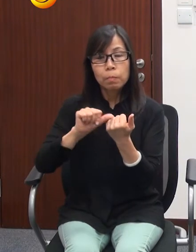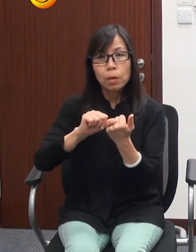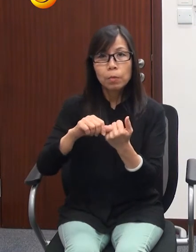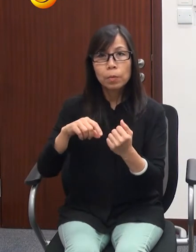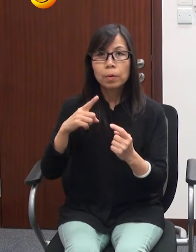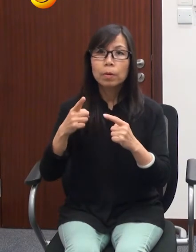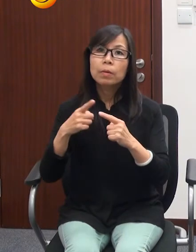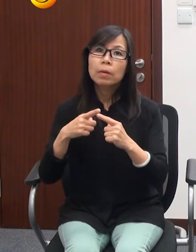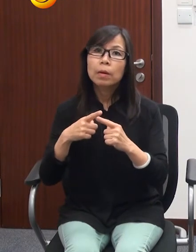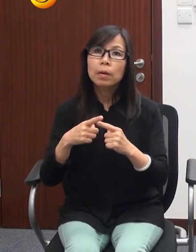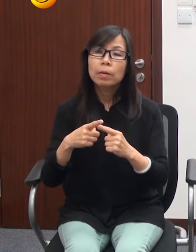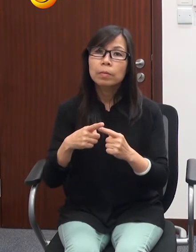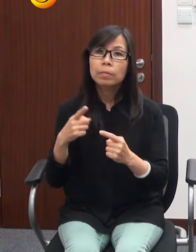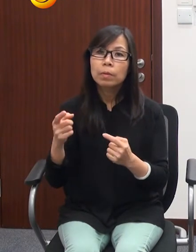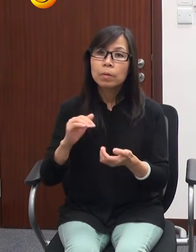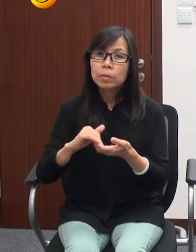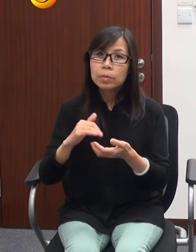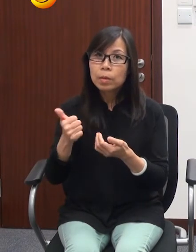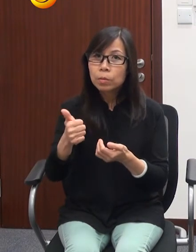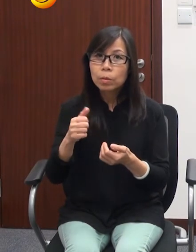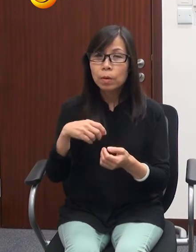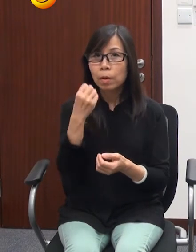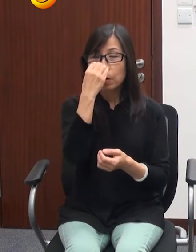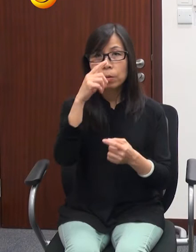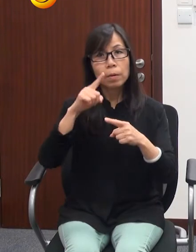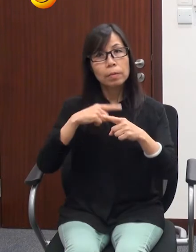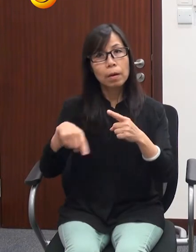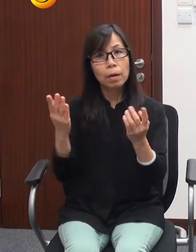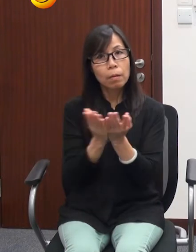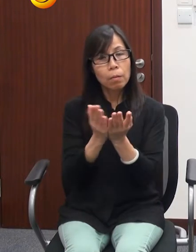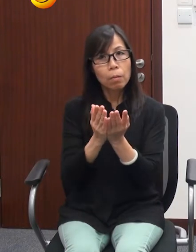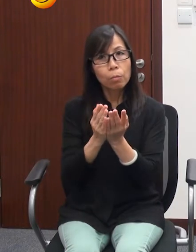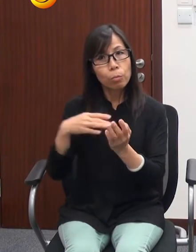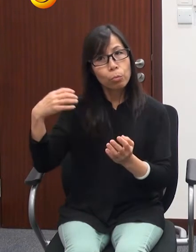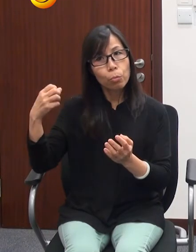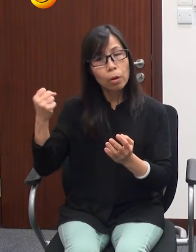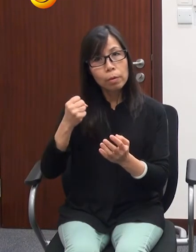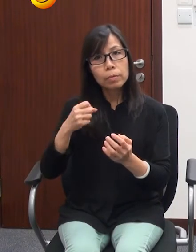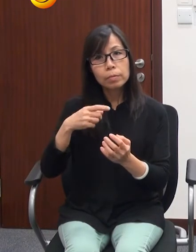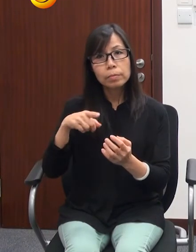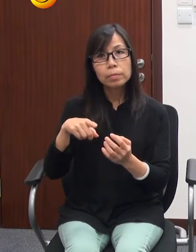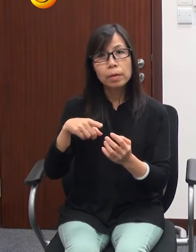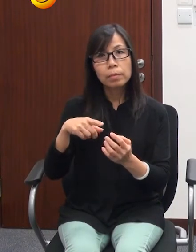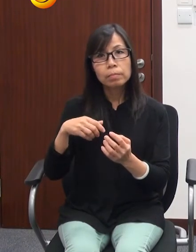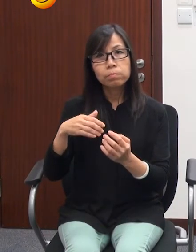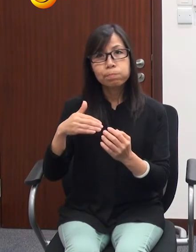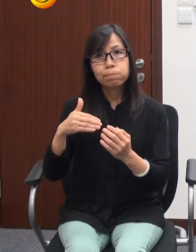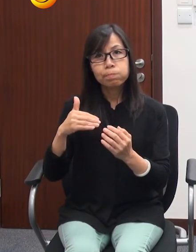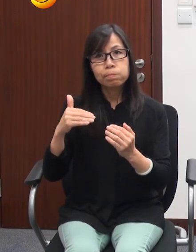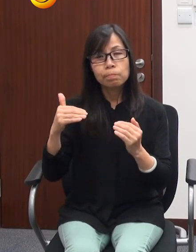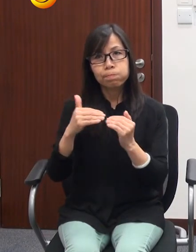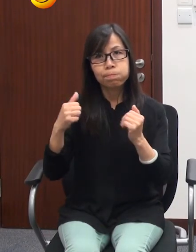是跟這個港大的最少是面那裡是有些白癡癡。 我